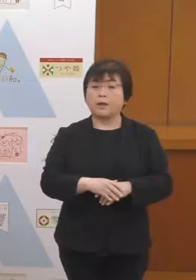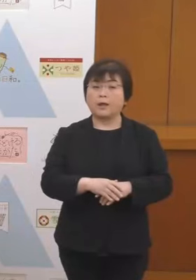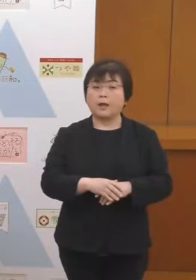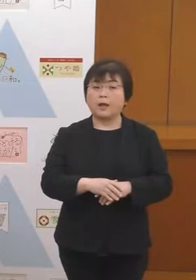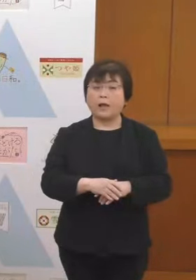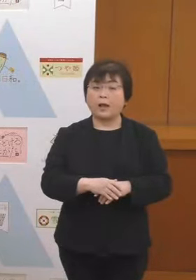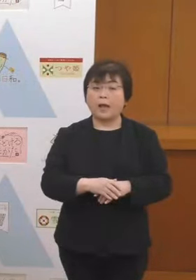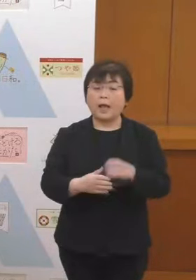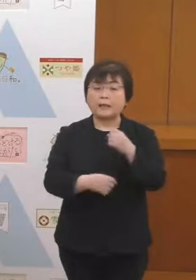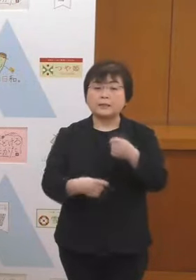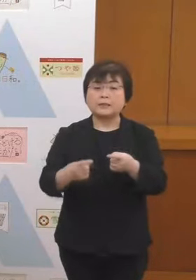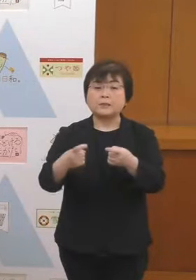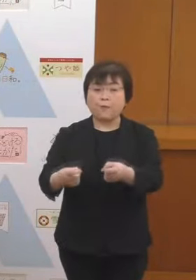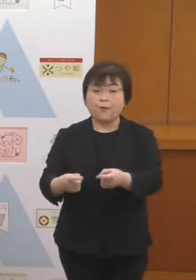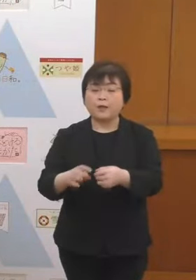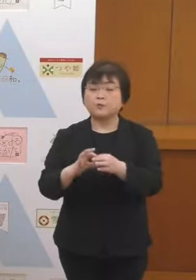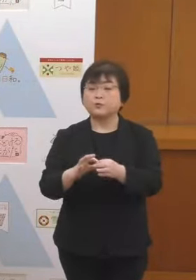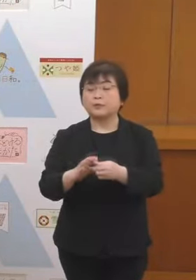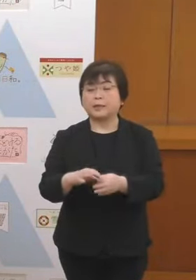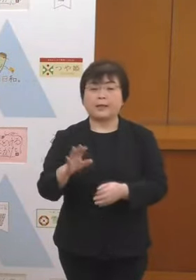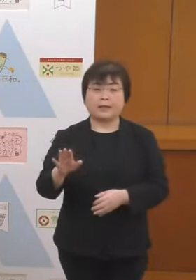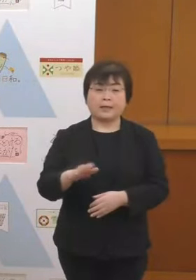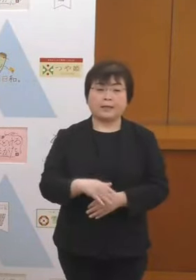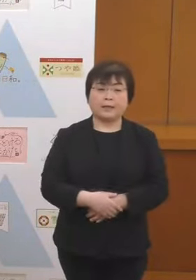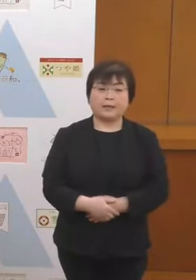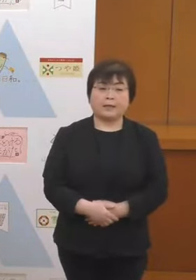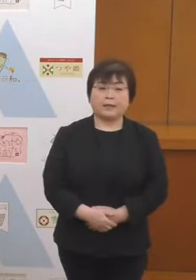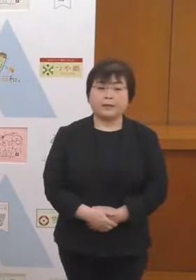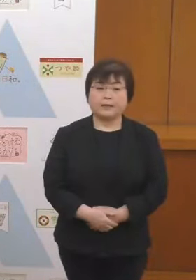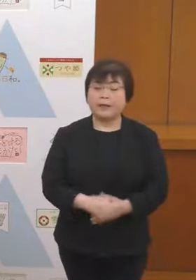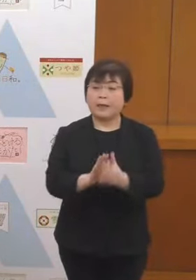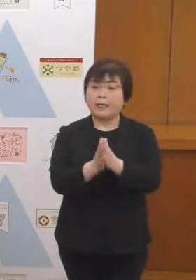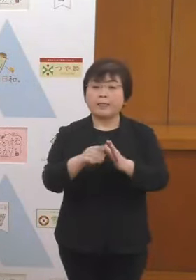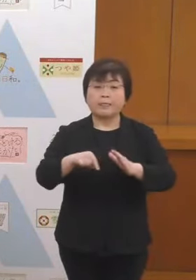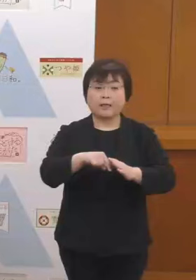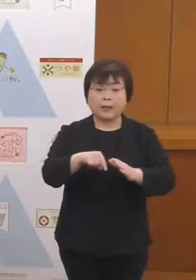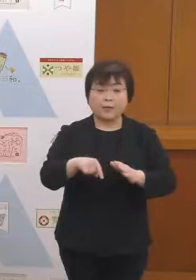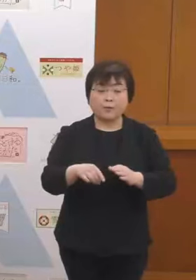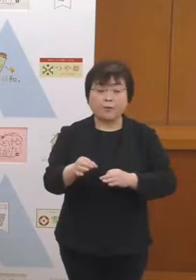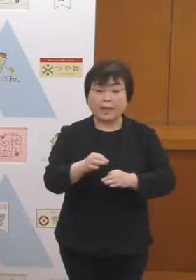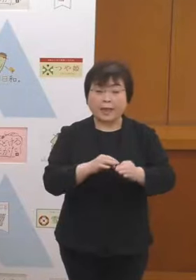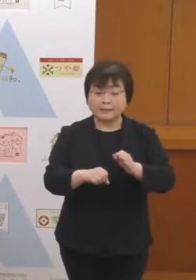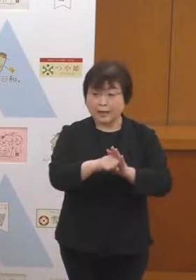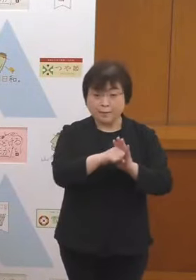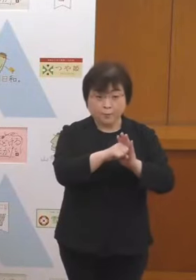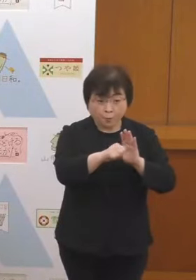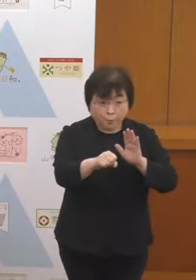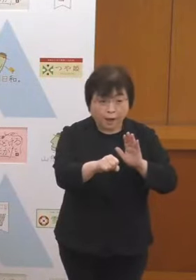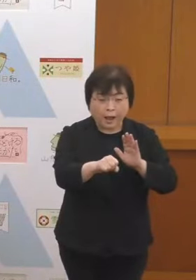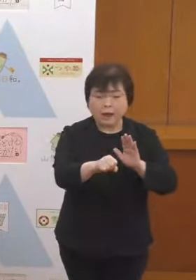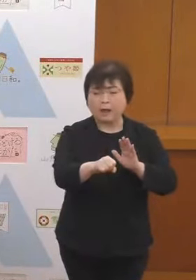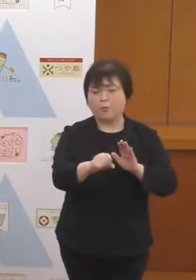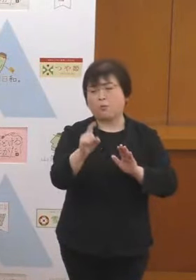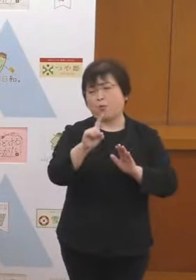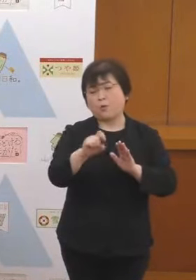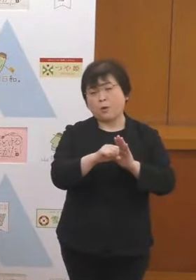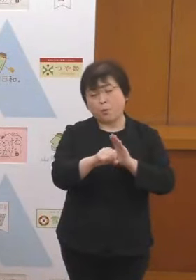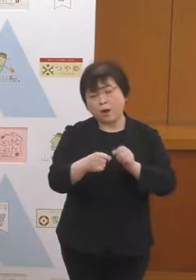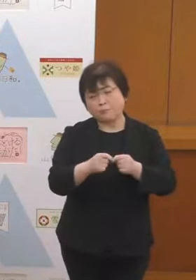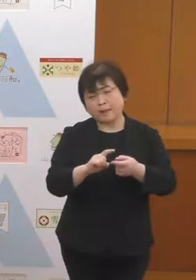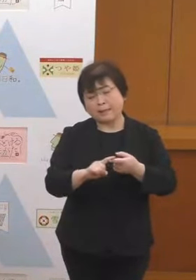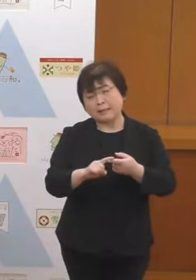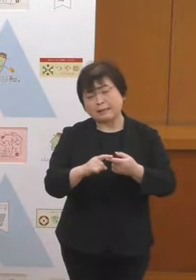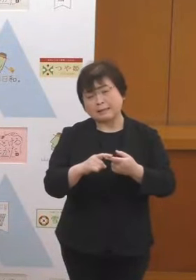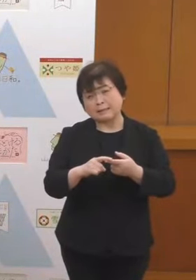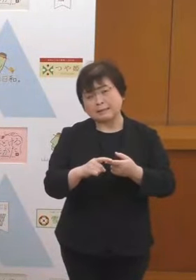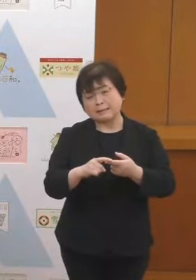公案へのえっと指定についてですがはい改めてですねあの県内への経済効果どのような効果を具体的に期待